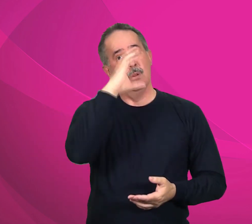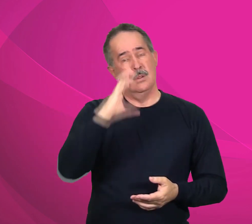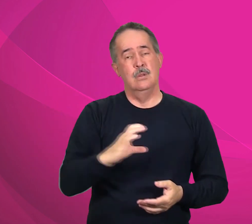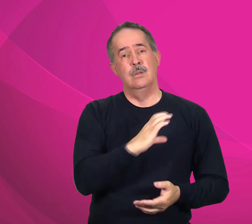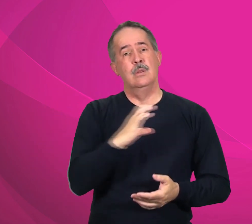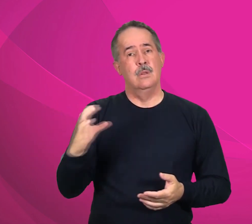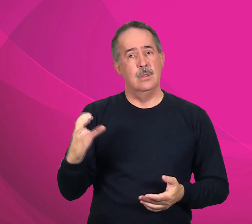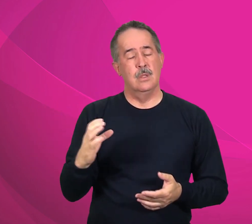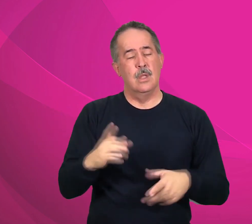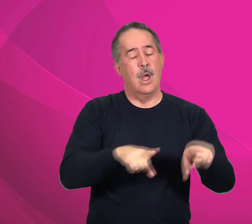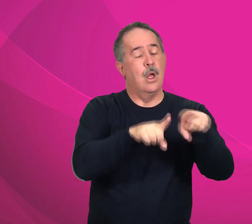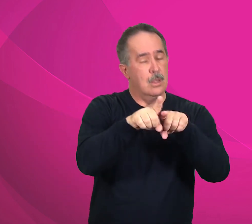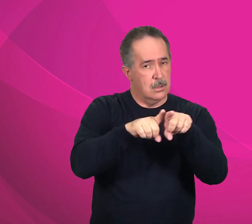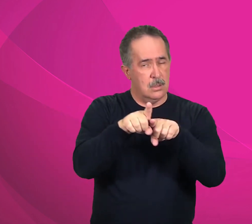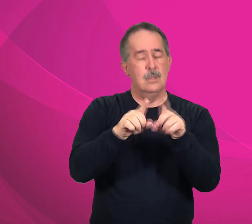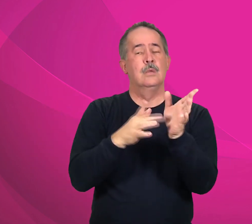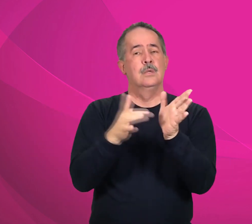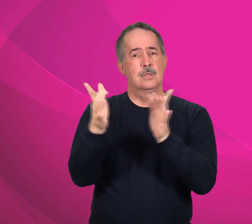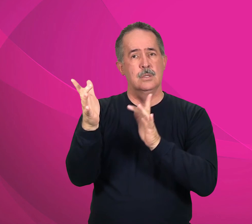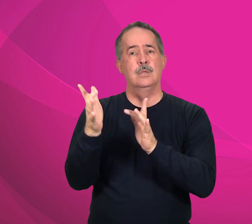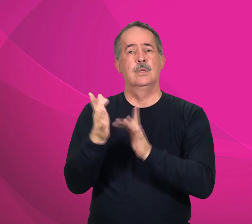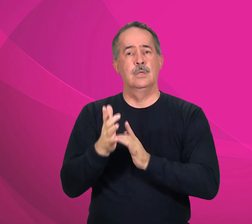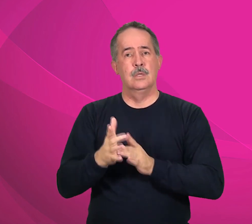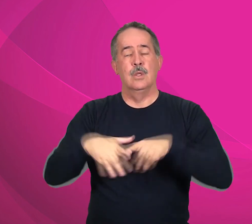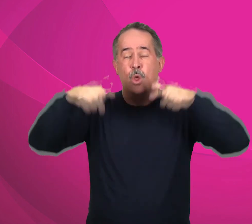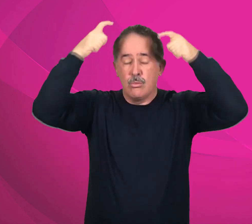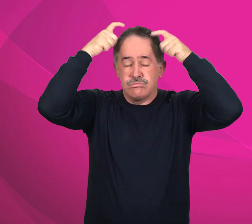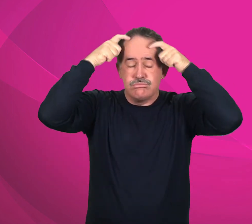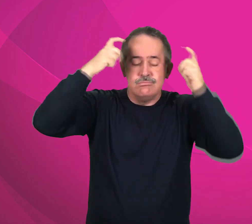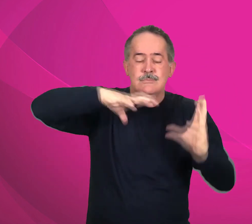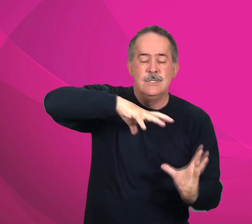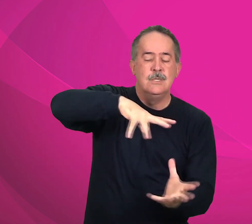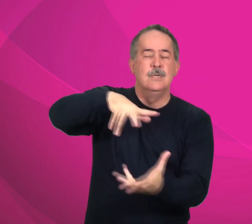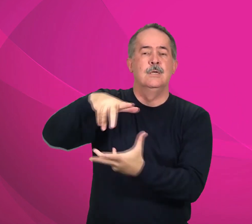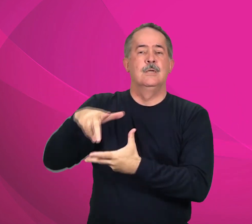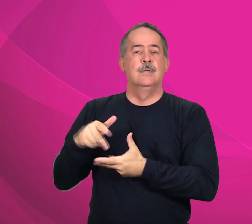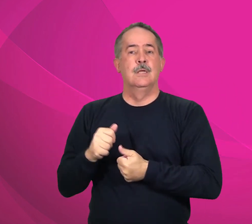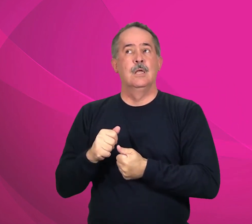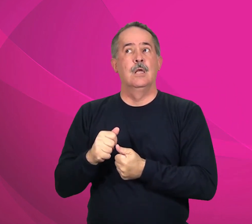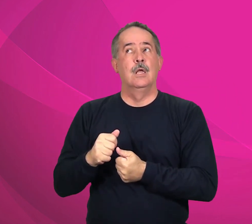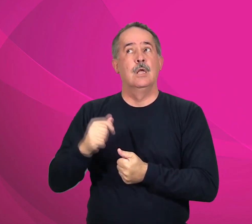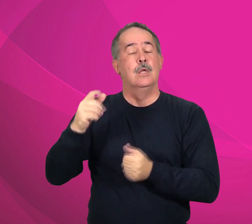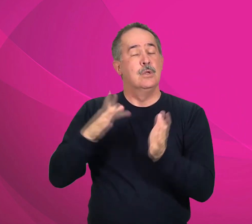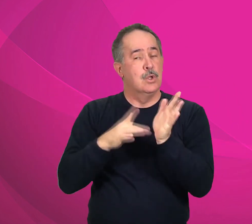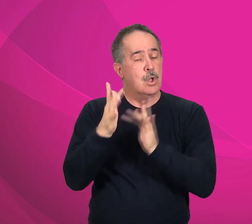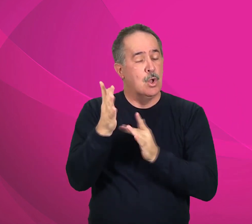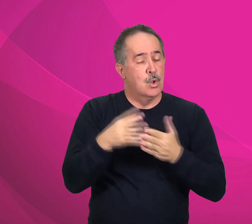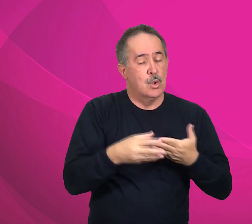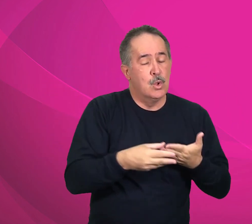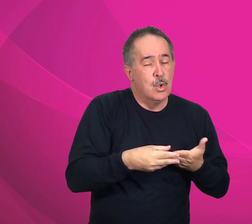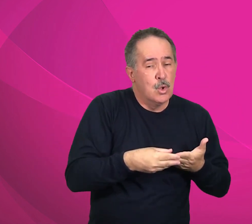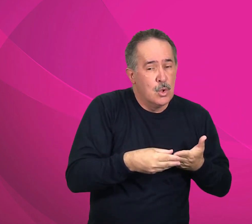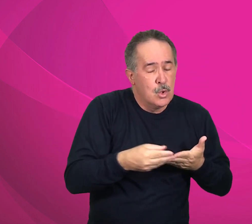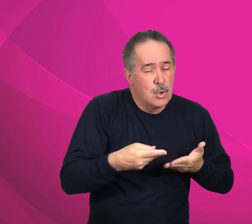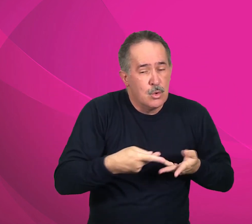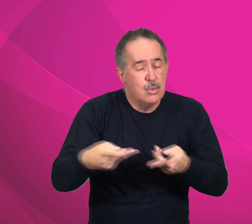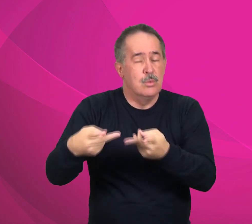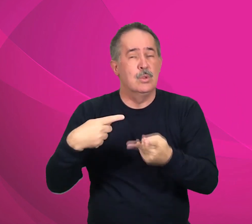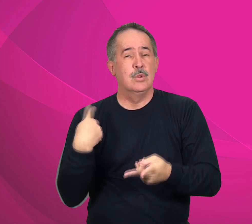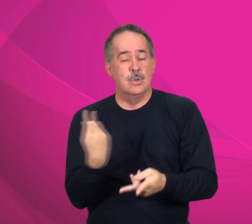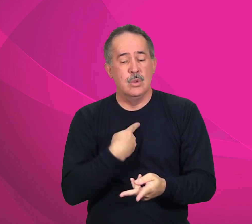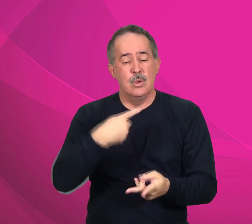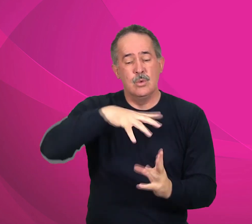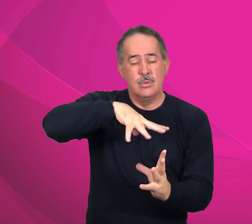cristãos irmãos em jesus cristo o rei do universo e ele nos convida a fazer deste mundo